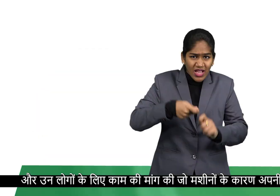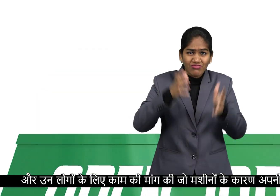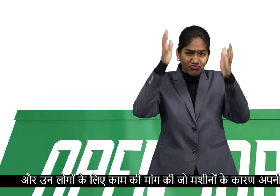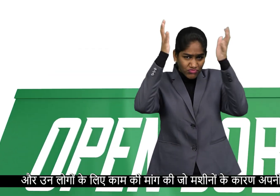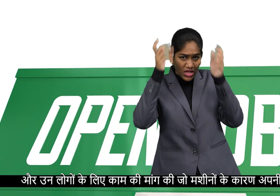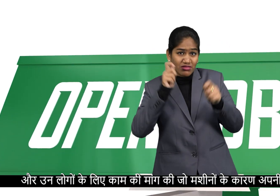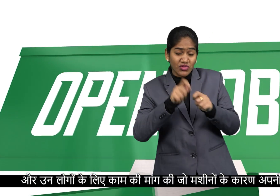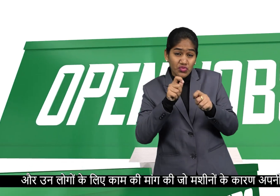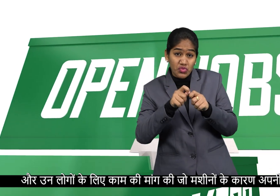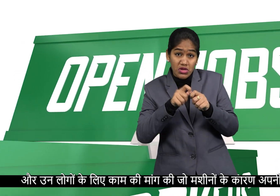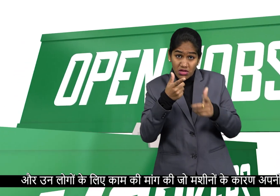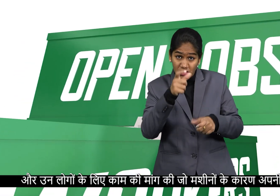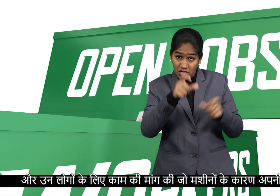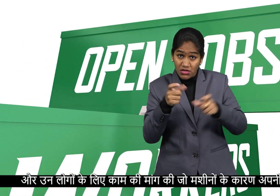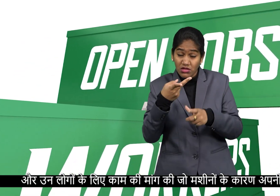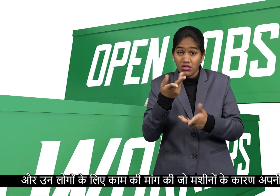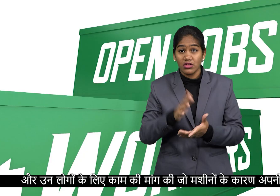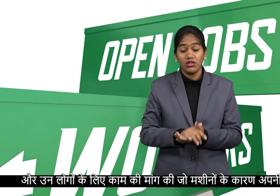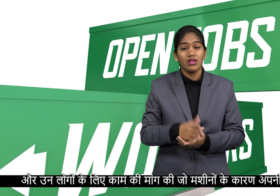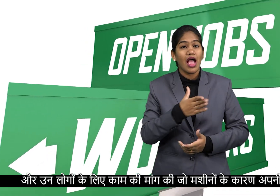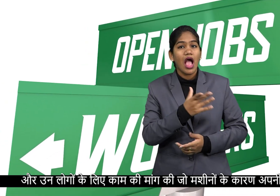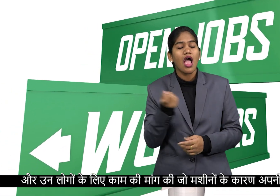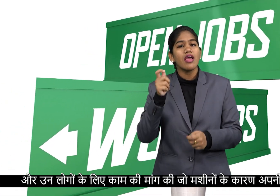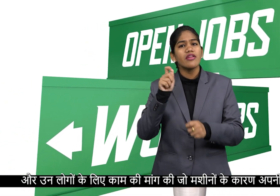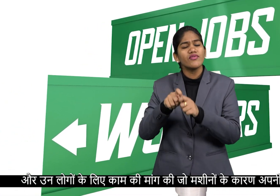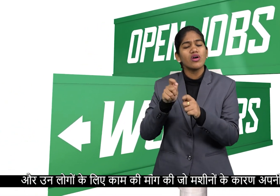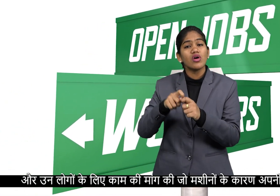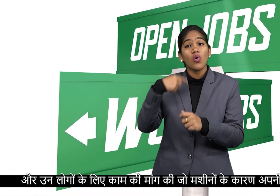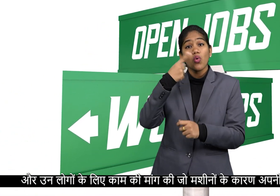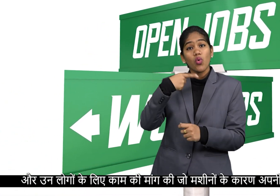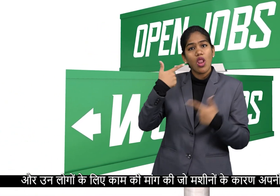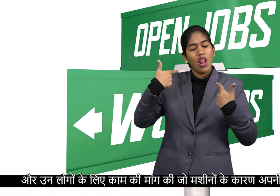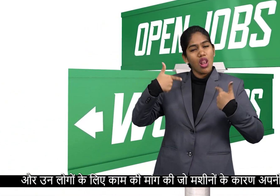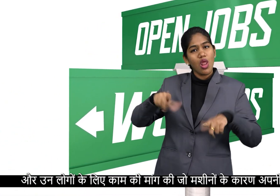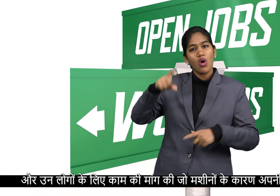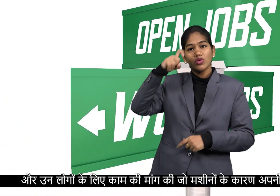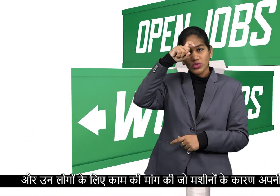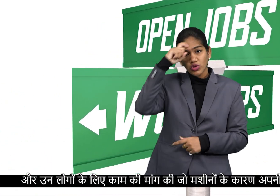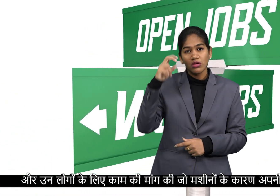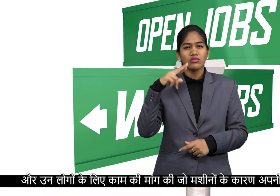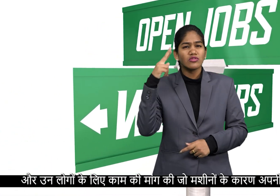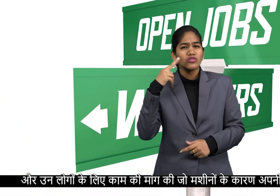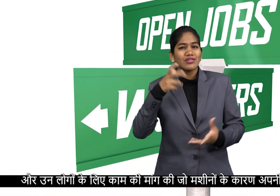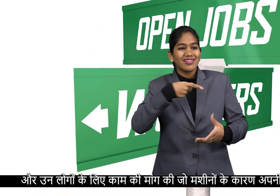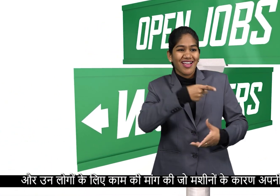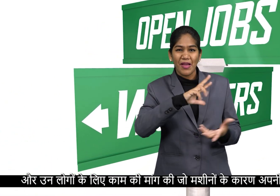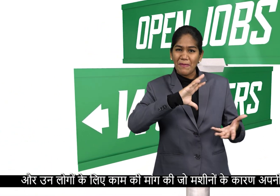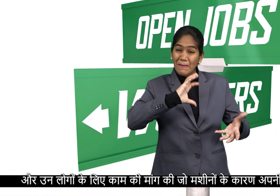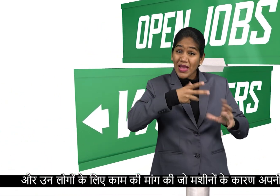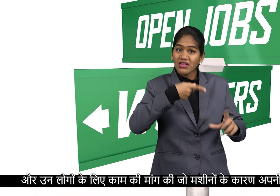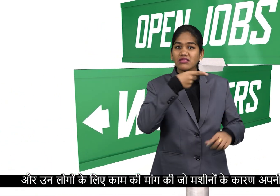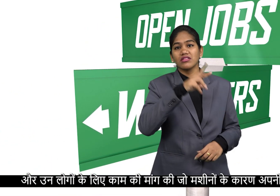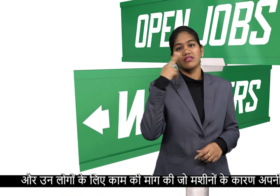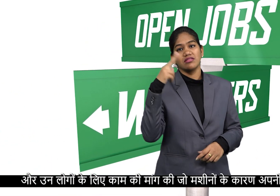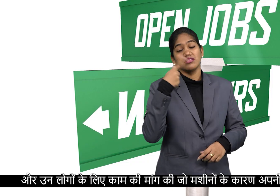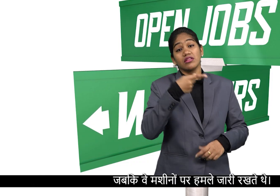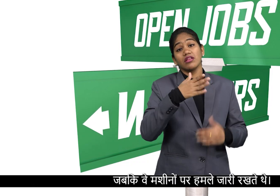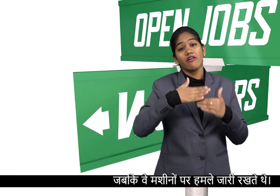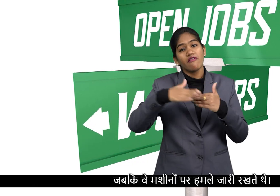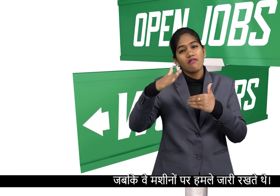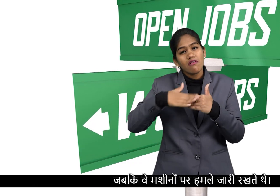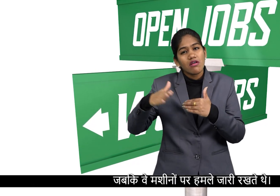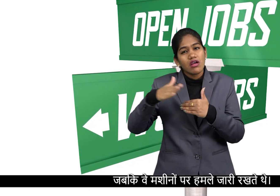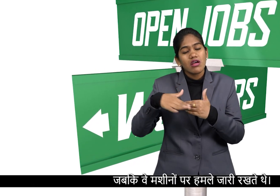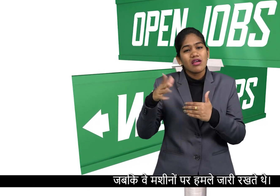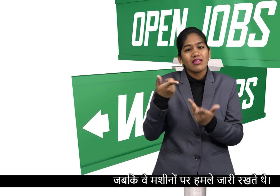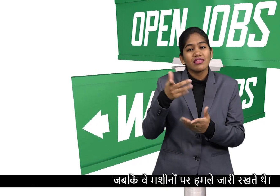लिए काम की मांग की जो मशीनों के कारण अपनी नौकरियां खो चुके थे,